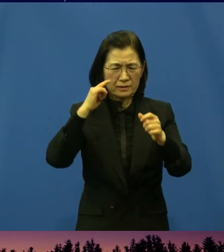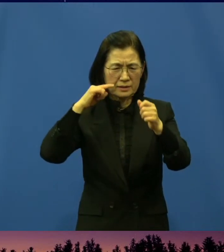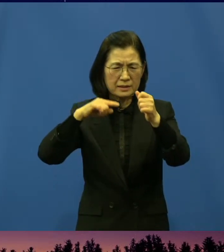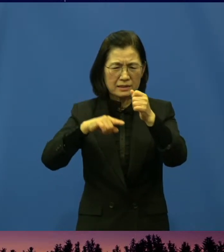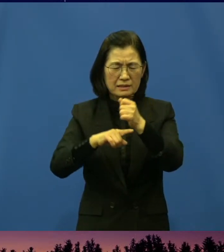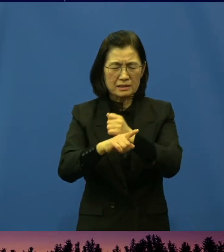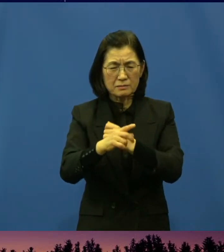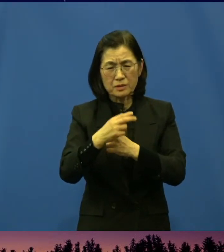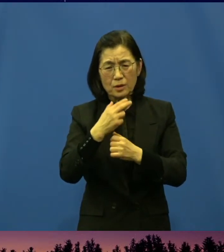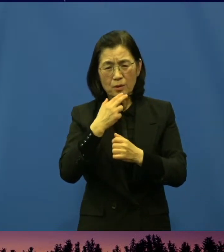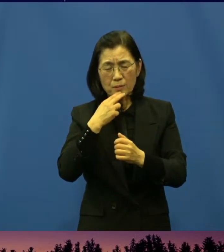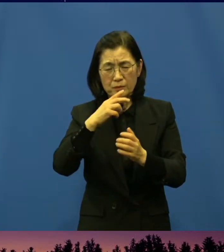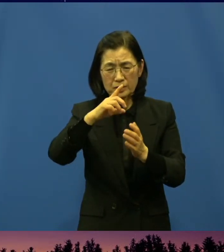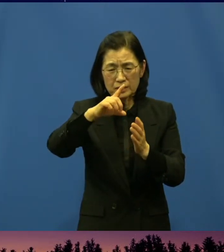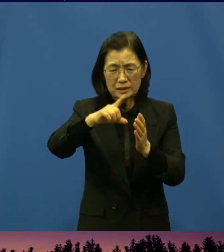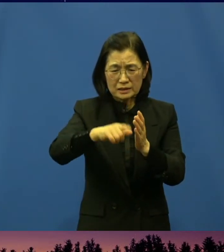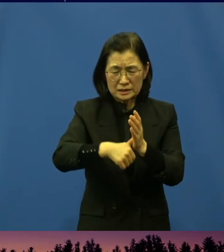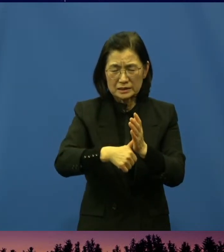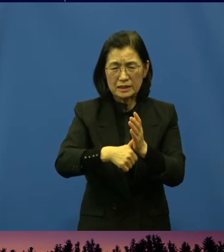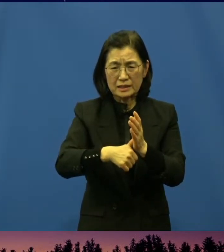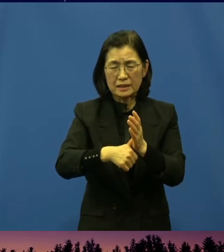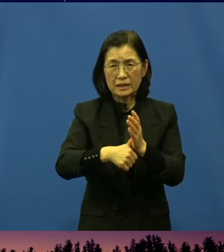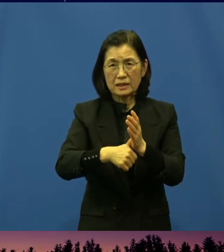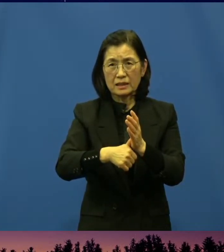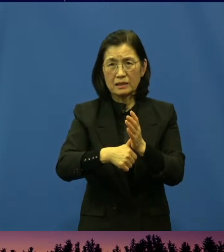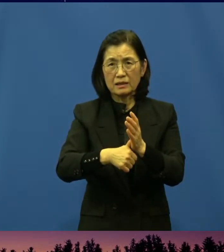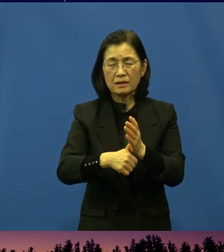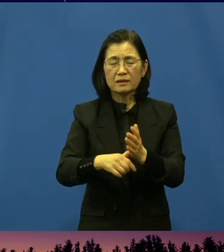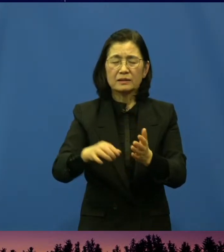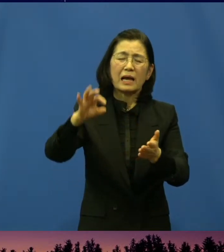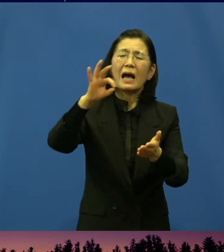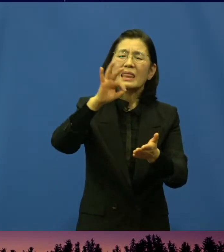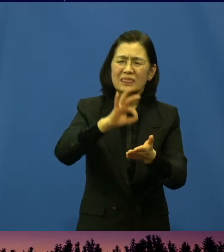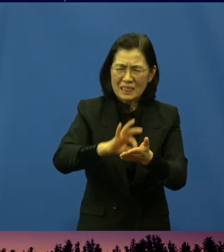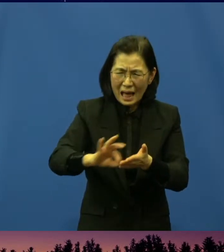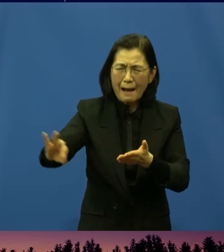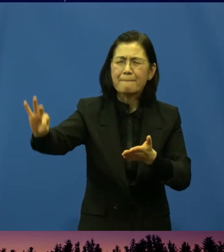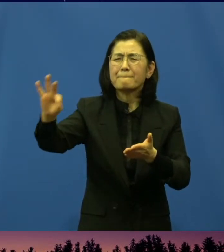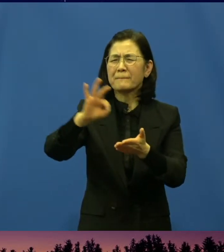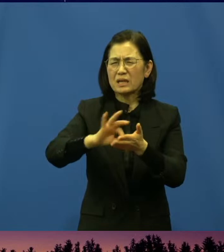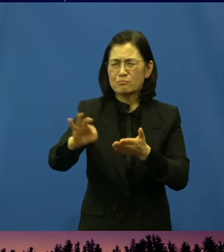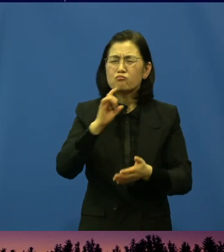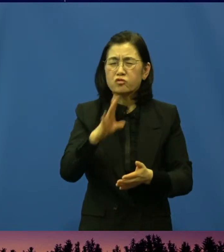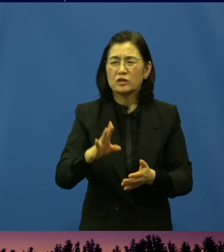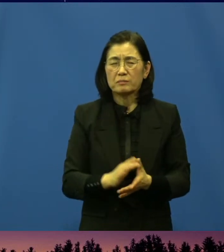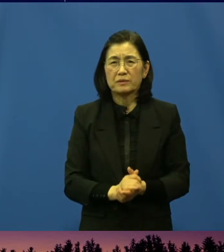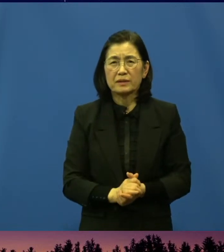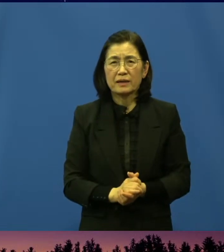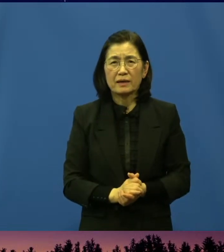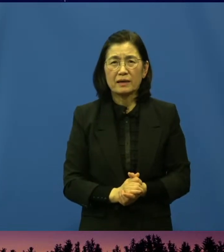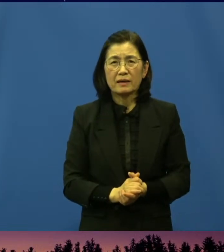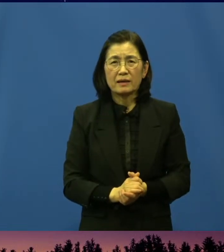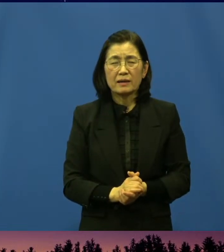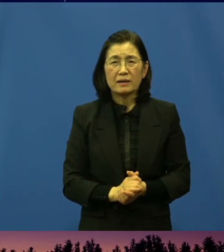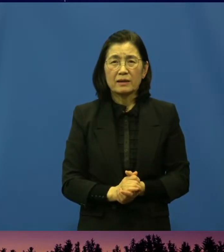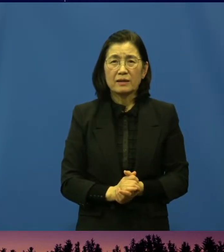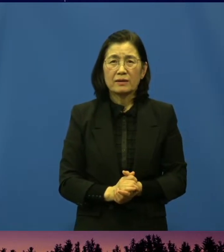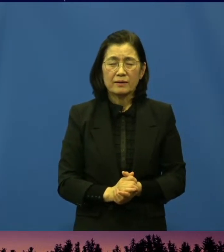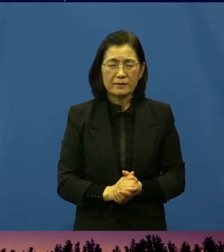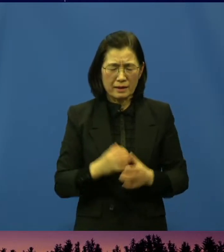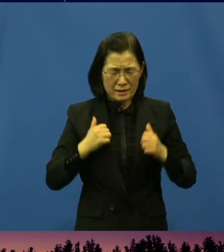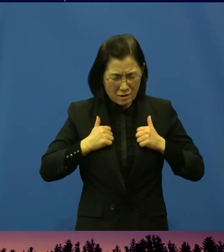없는 시간에 모든 걸 소비하고 마는 것입니다. 그래서 개인적인 명성을 날리고 업적을 아무리